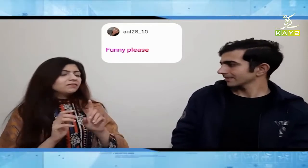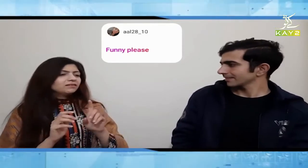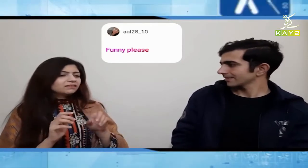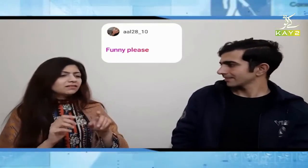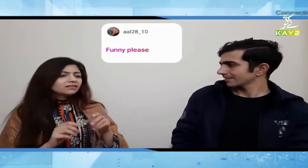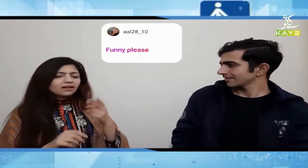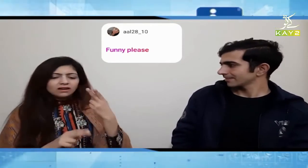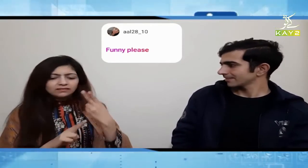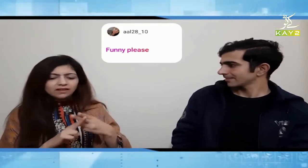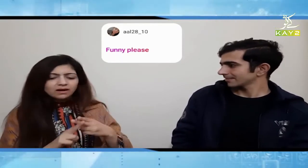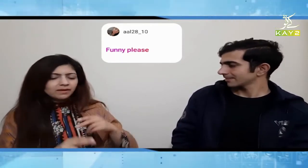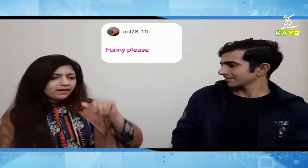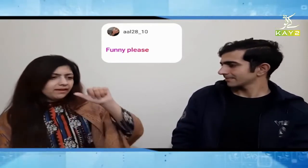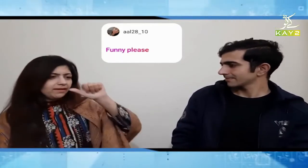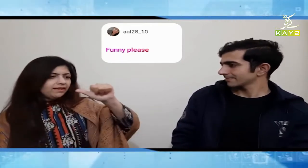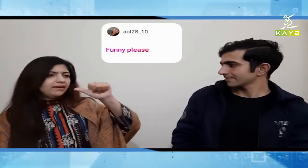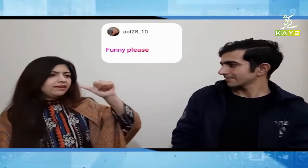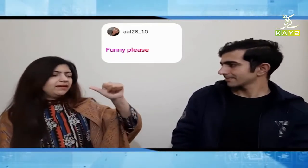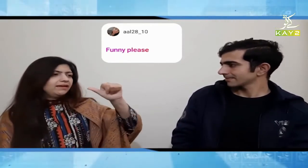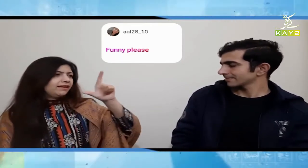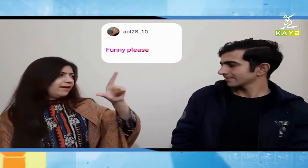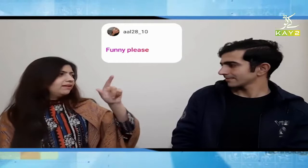इंस्टा का नाम है